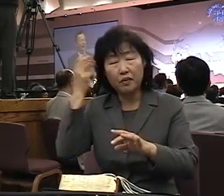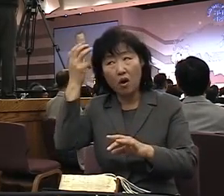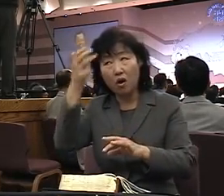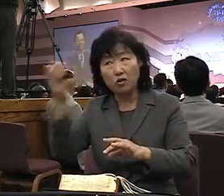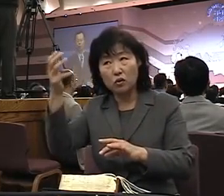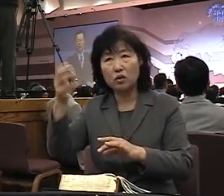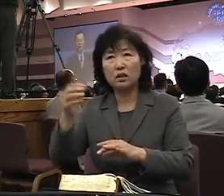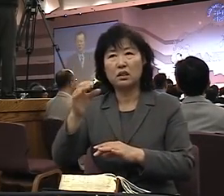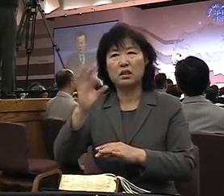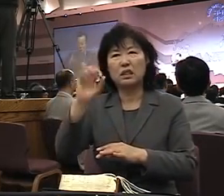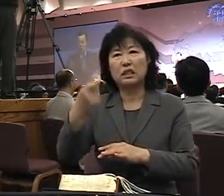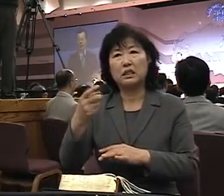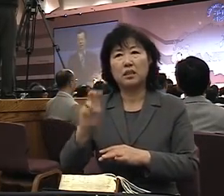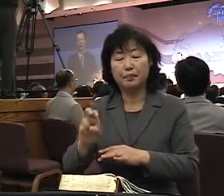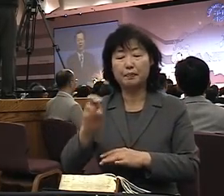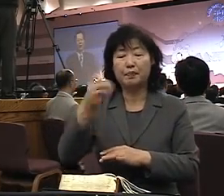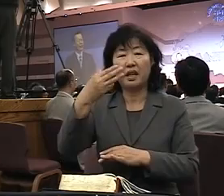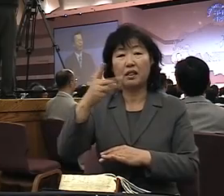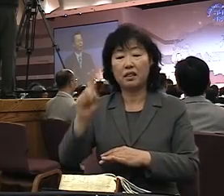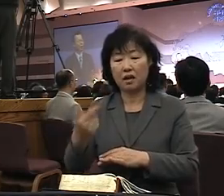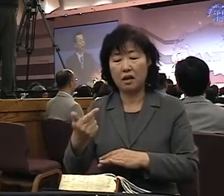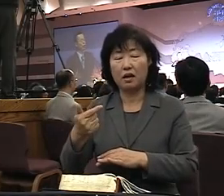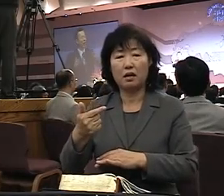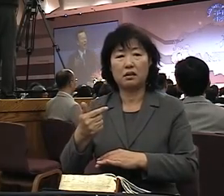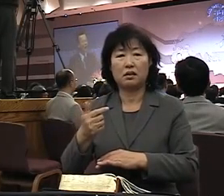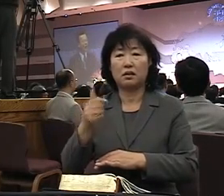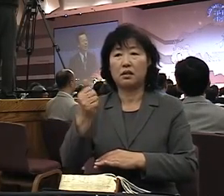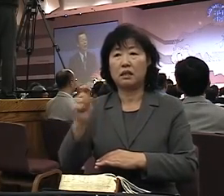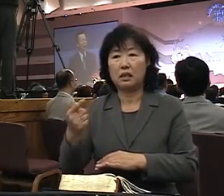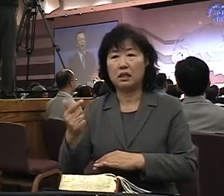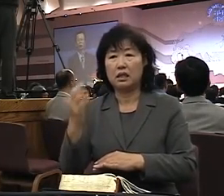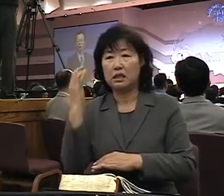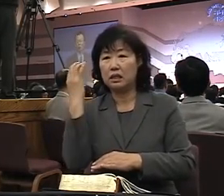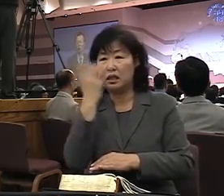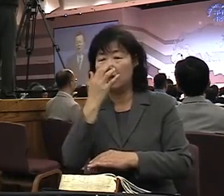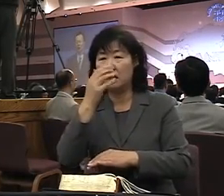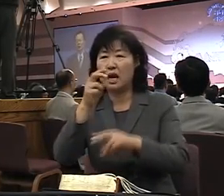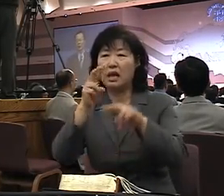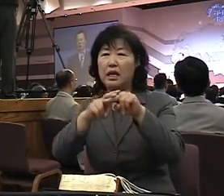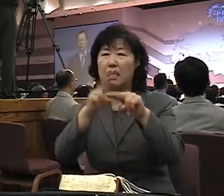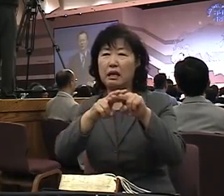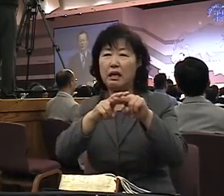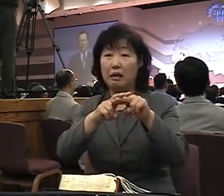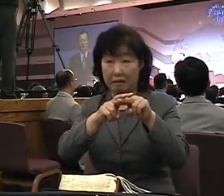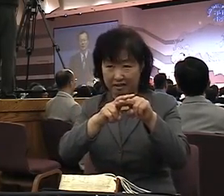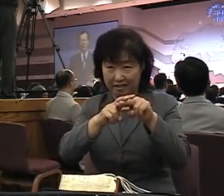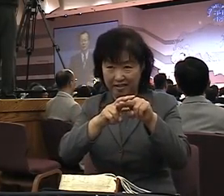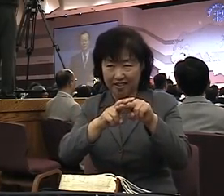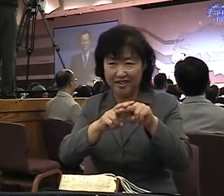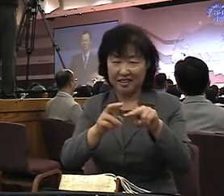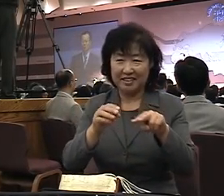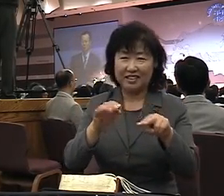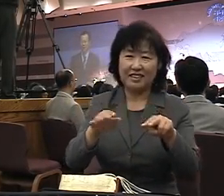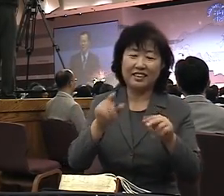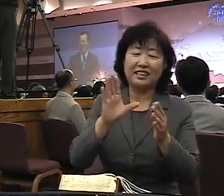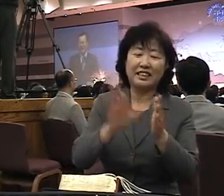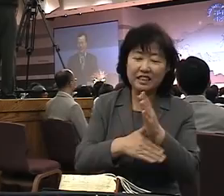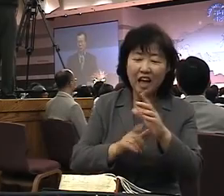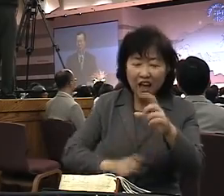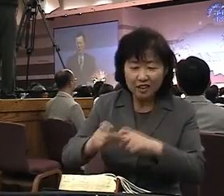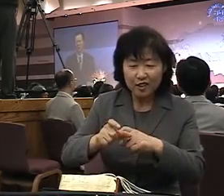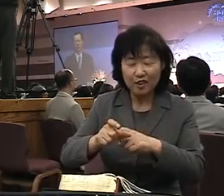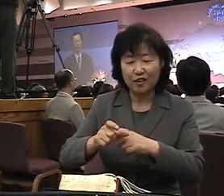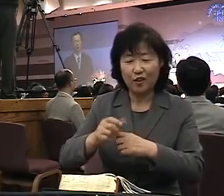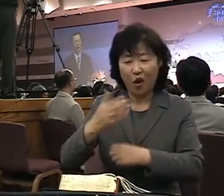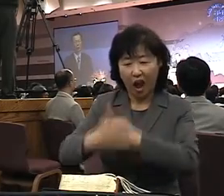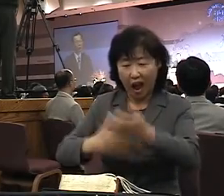자리 하나님보다는 이 세상 하나님보다는 죄악을 더욱더 선택할 때가 있지만 그때 하나님은 포기하지